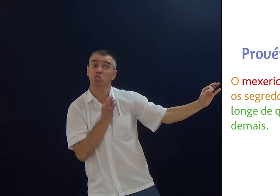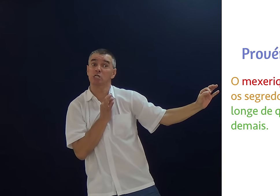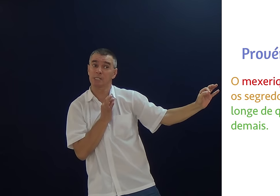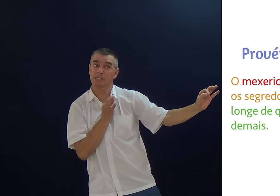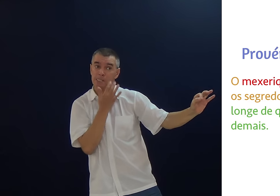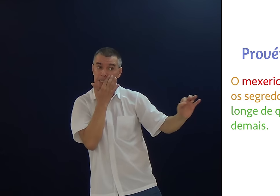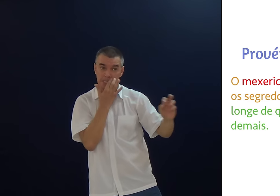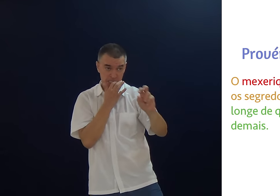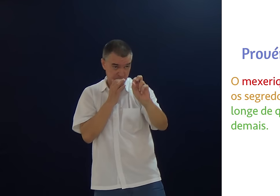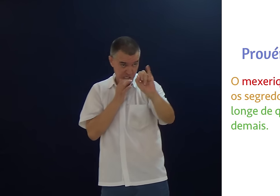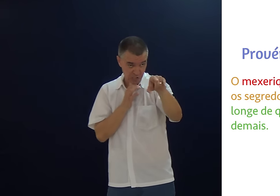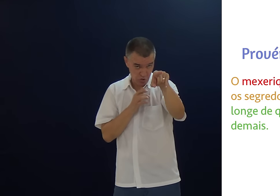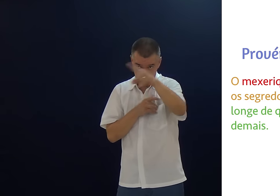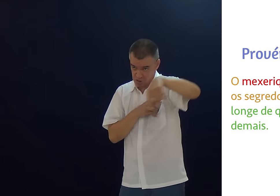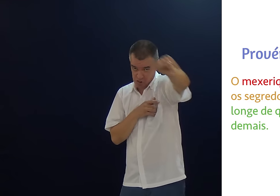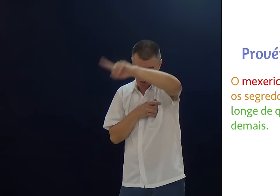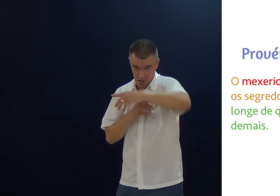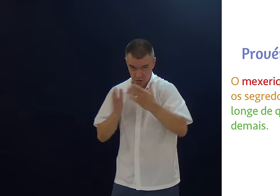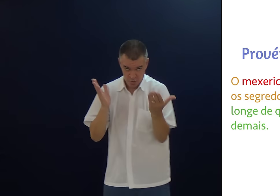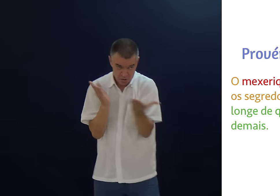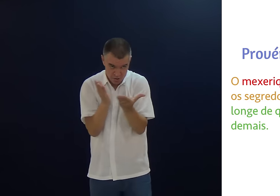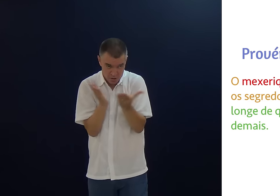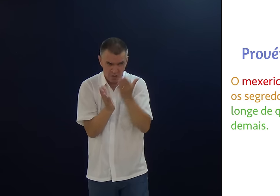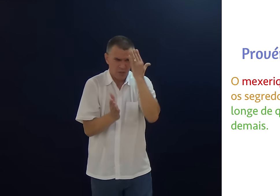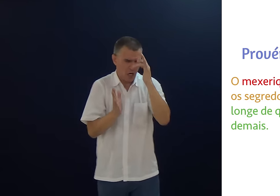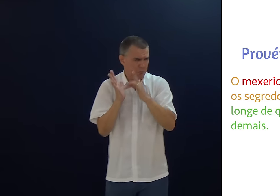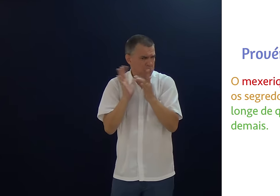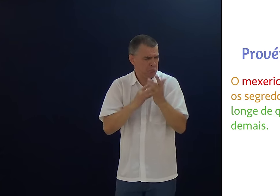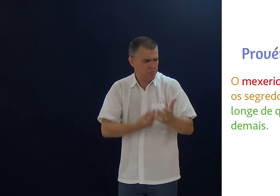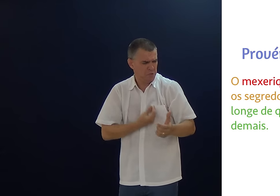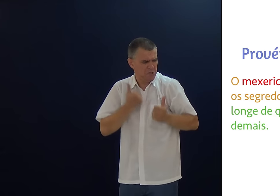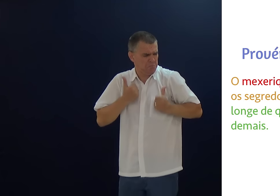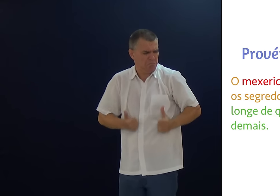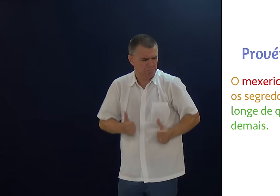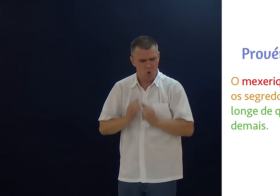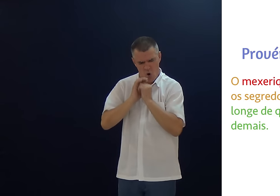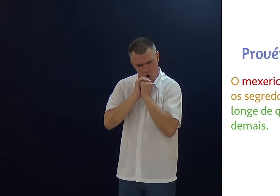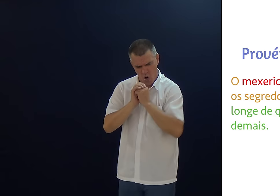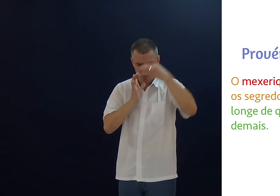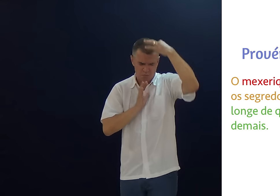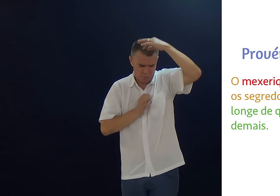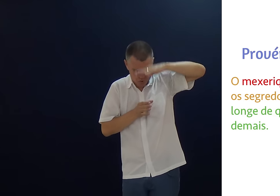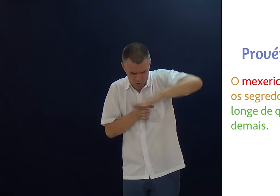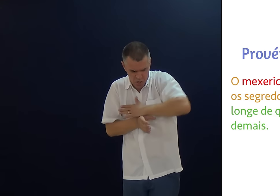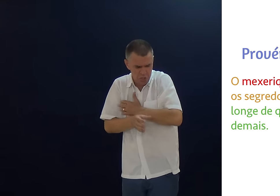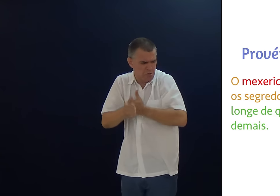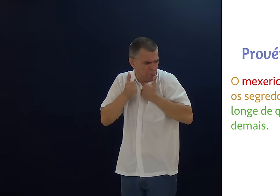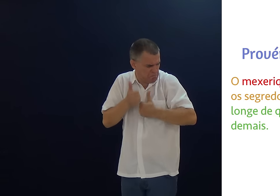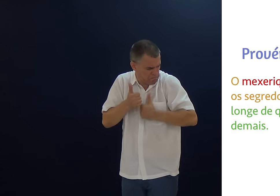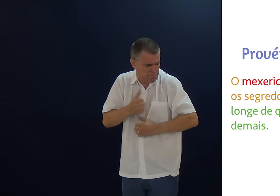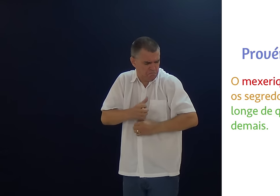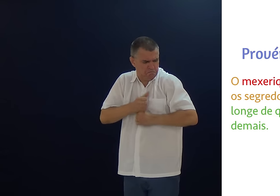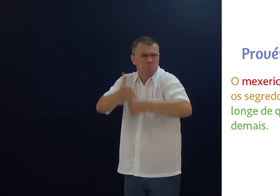isso longe longe distante longe nós Cristã servos de Jesus que